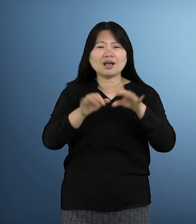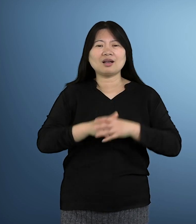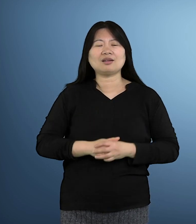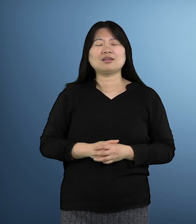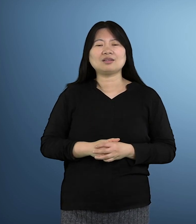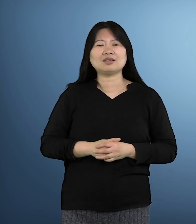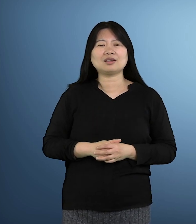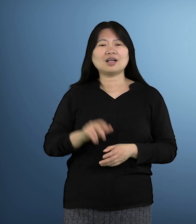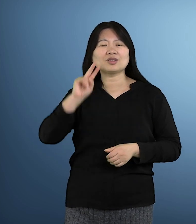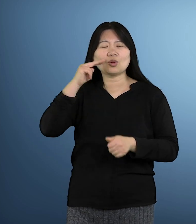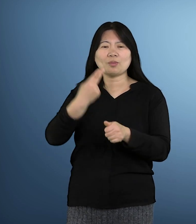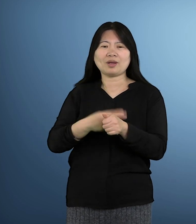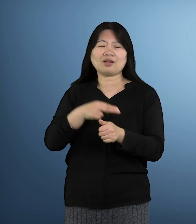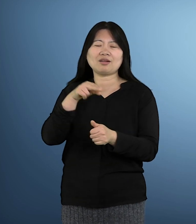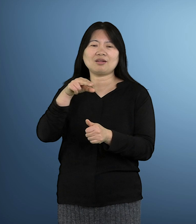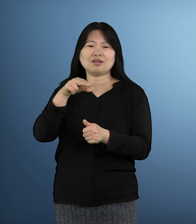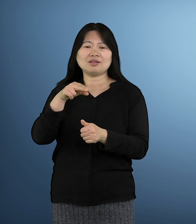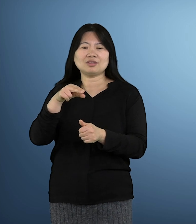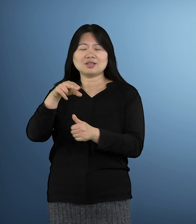사도 바울 선생님이